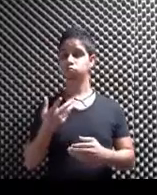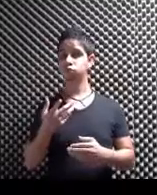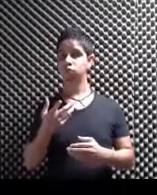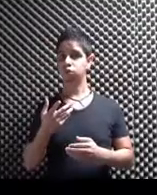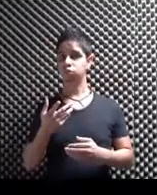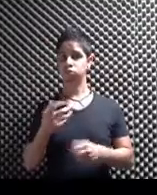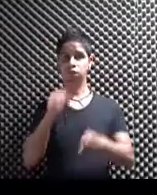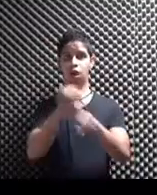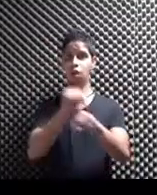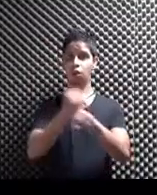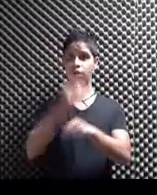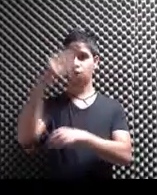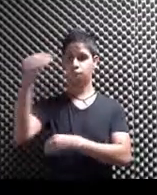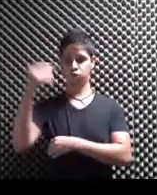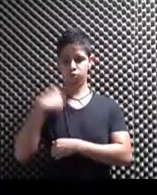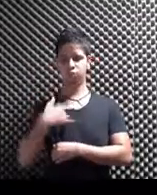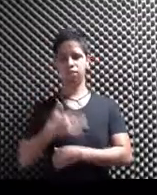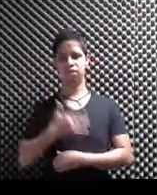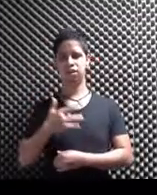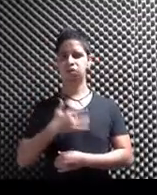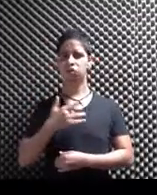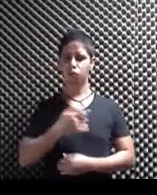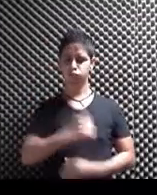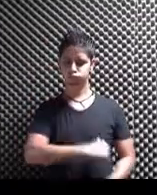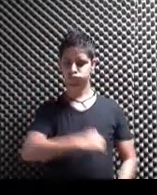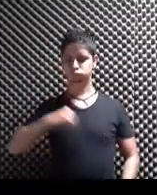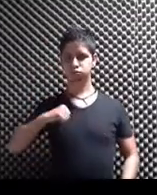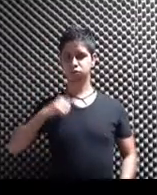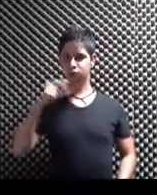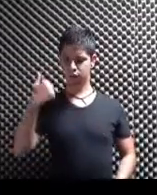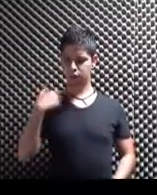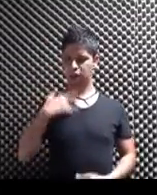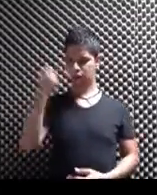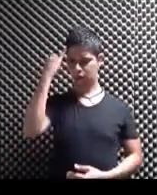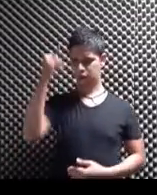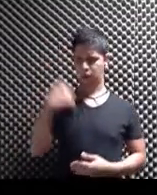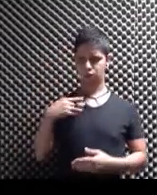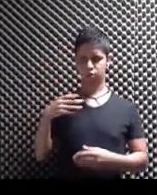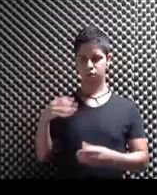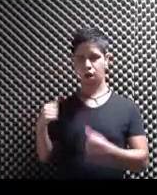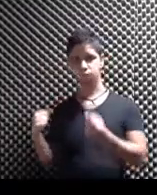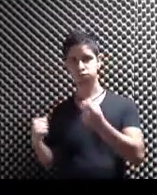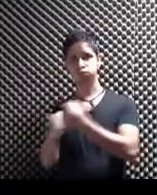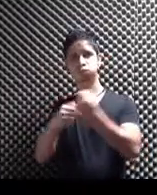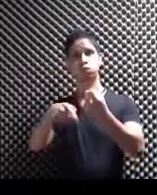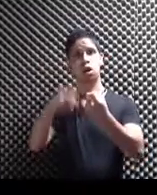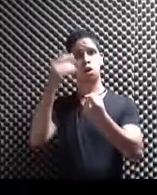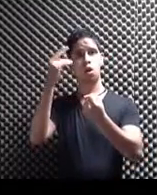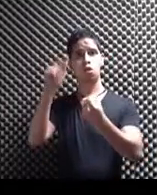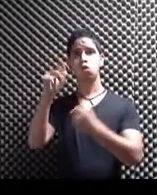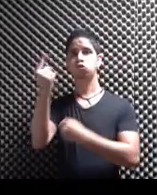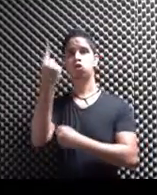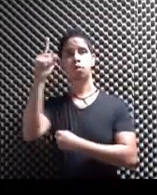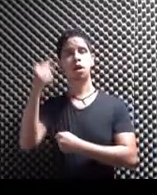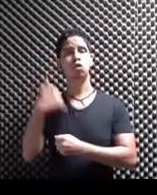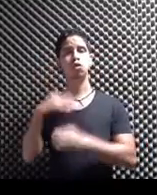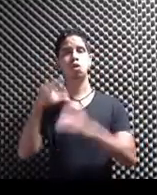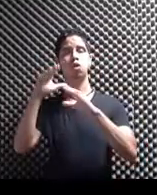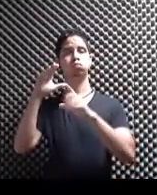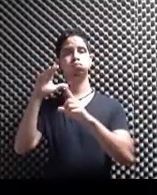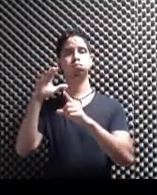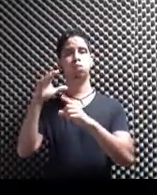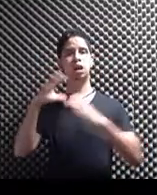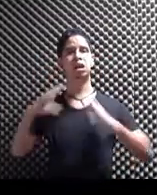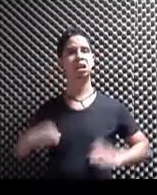me siento súper orgullosa de que la compañía pueda tener estas iniciativas, ¿verdad? Para no solamente nuestros clientes regulares, sino para una